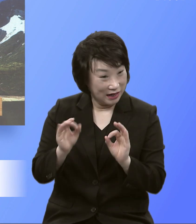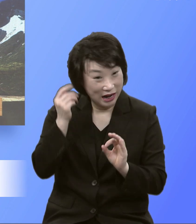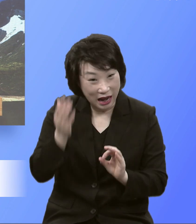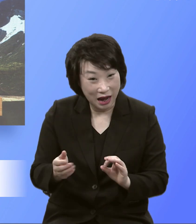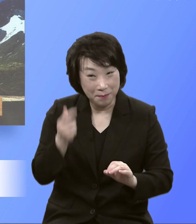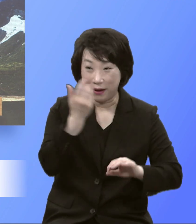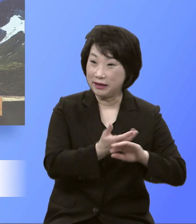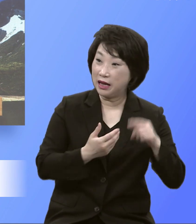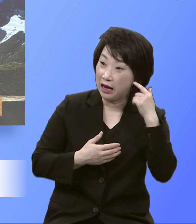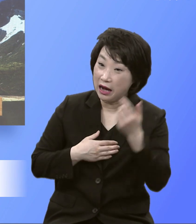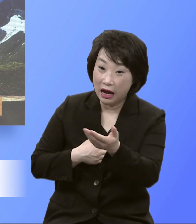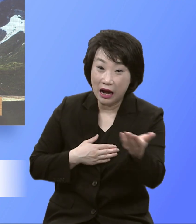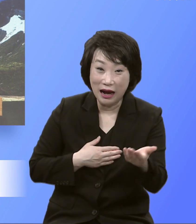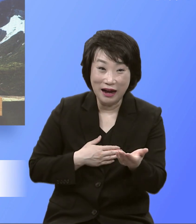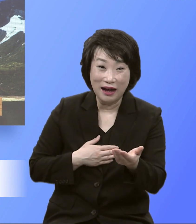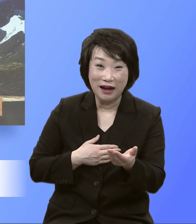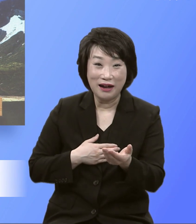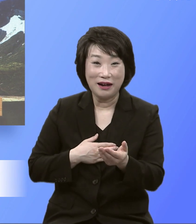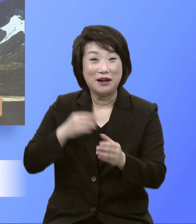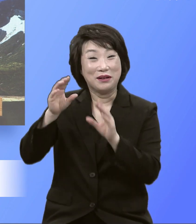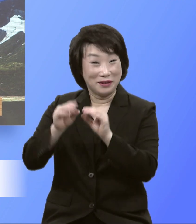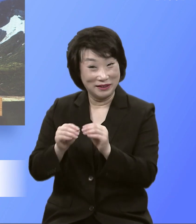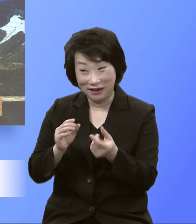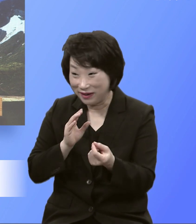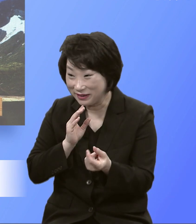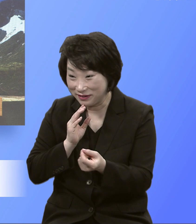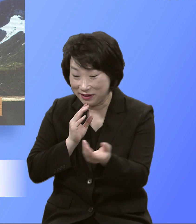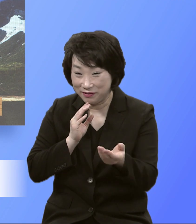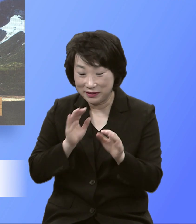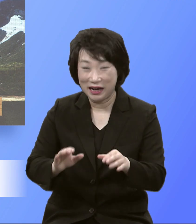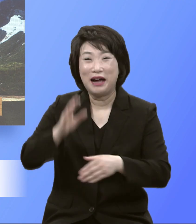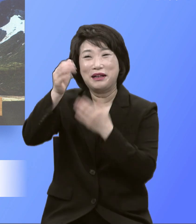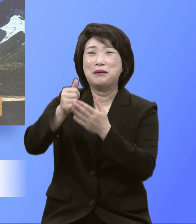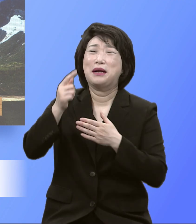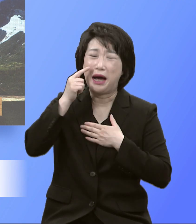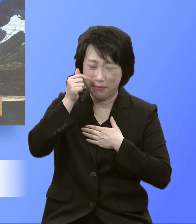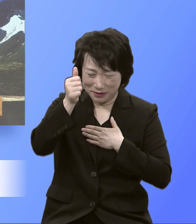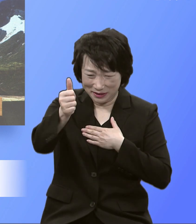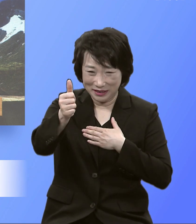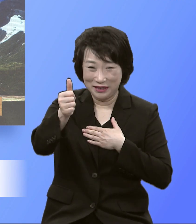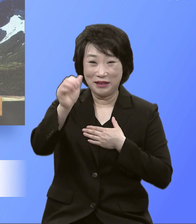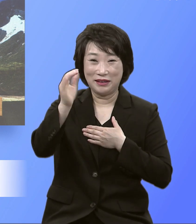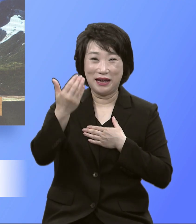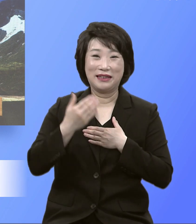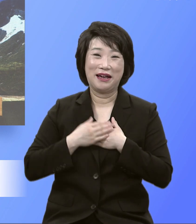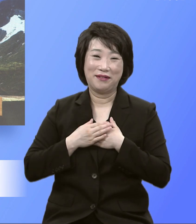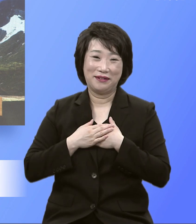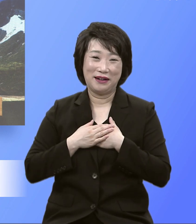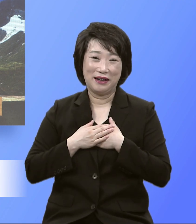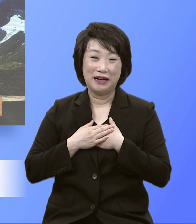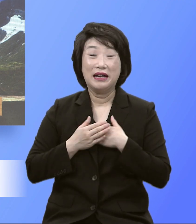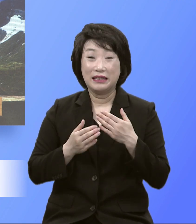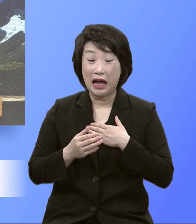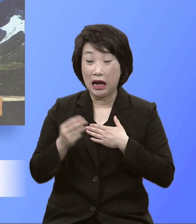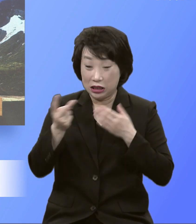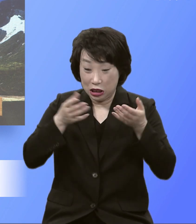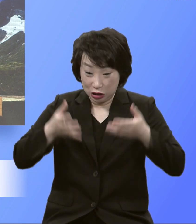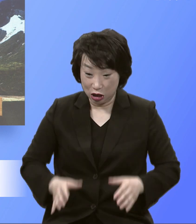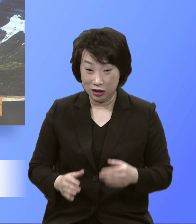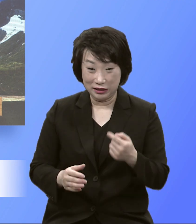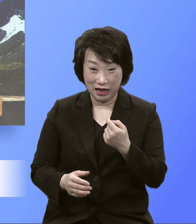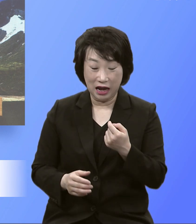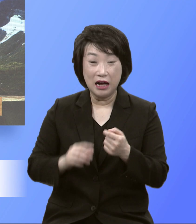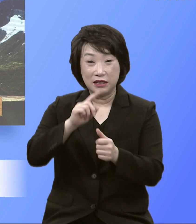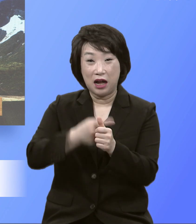동의하십니까? 반대하십니까? 그래서 하나님이 우리 아버지라는 사람, 내가 거듭났기